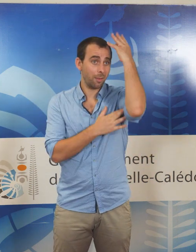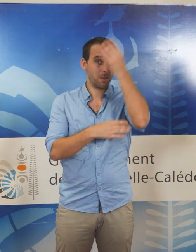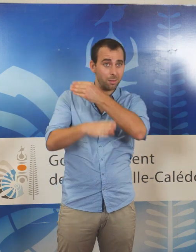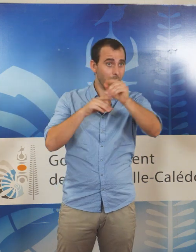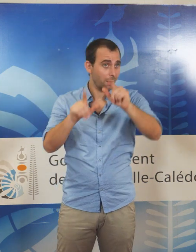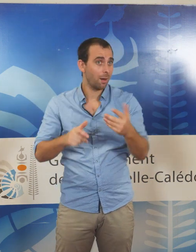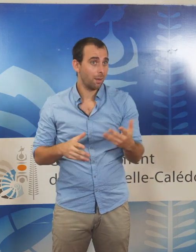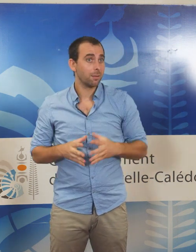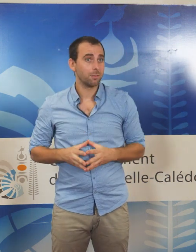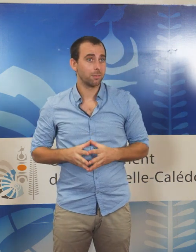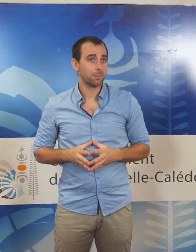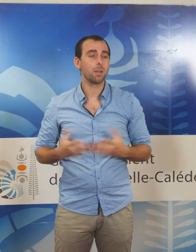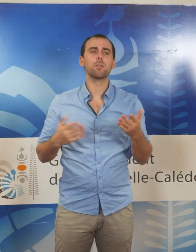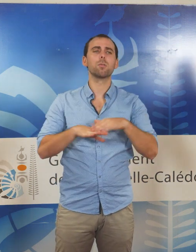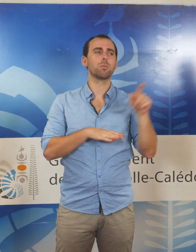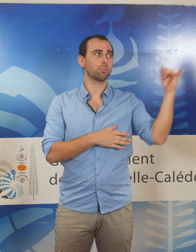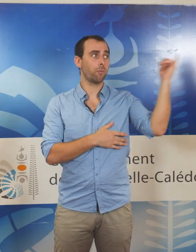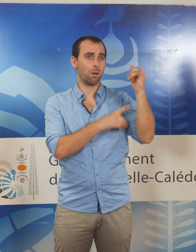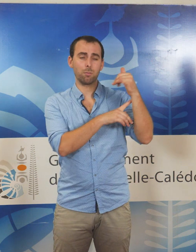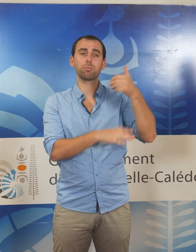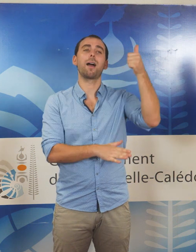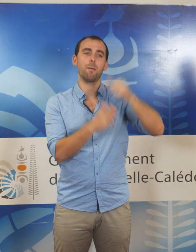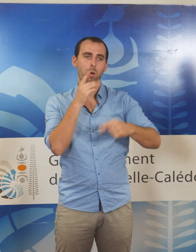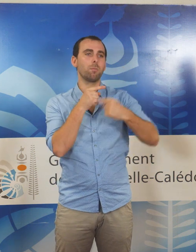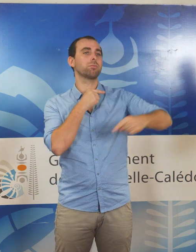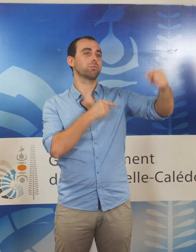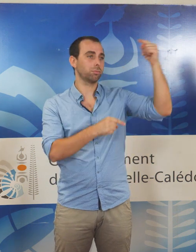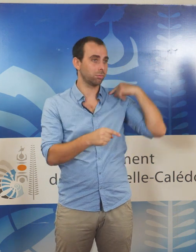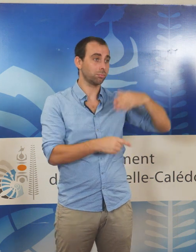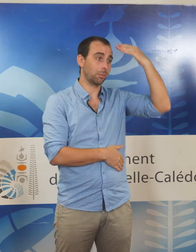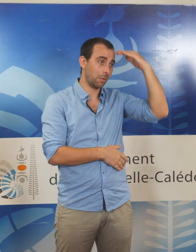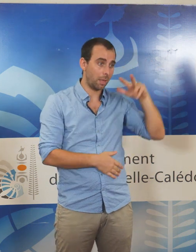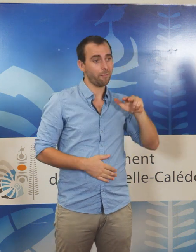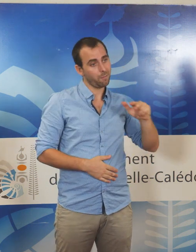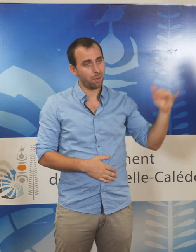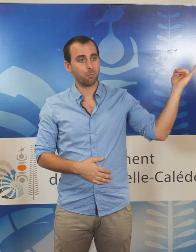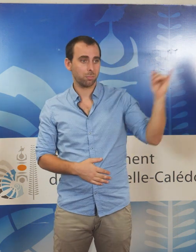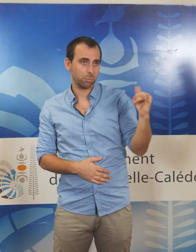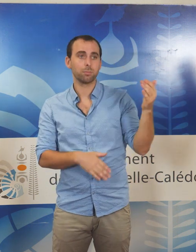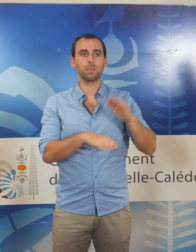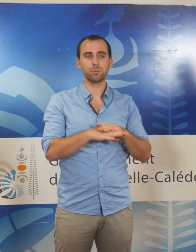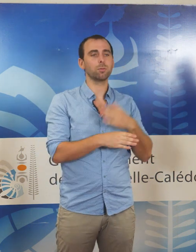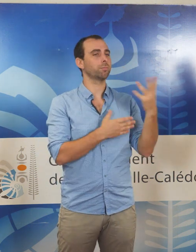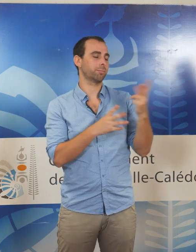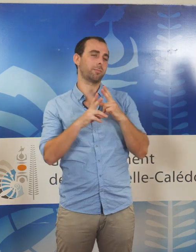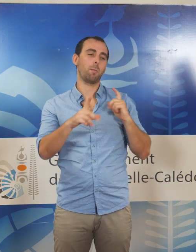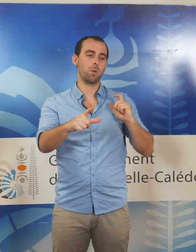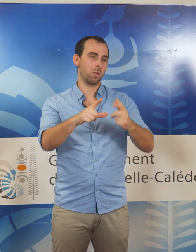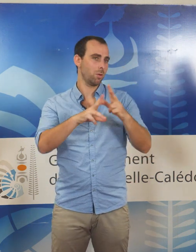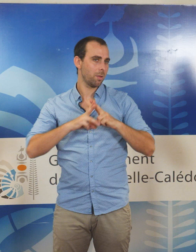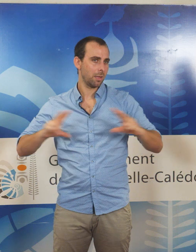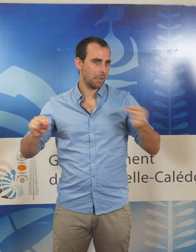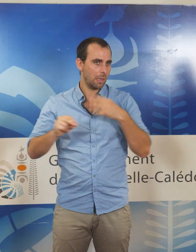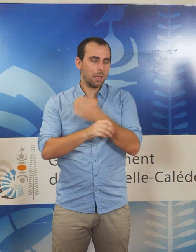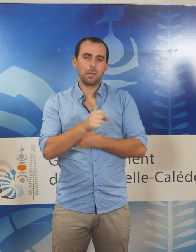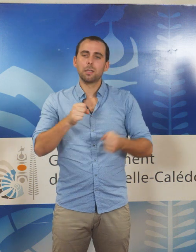des Calédoniens. Mais ce vol était prévu il y a environ un mois aujourd'hui, justement pour laisser le temps à la procédure sanitaire de se mettre en